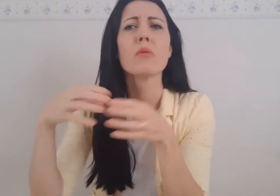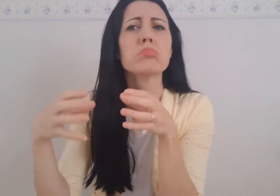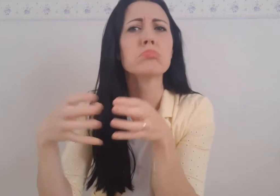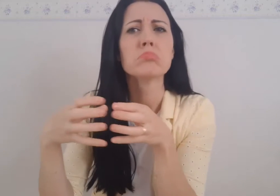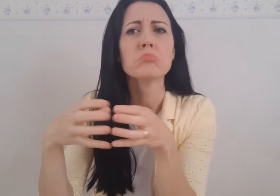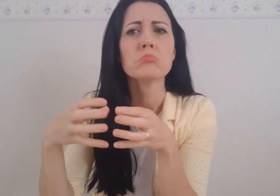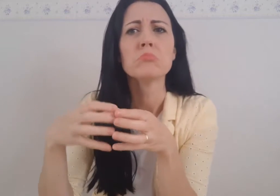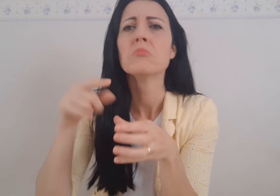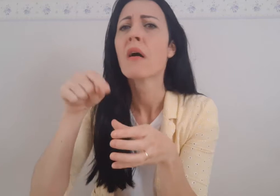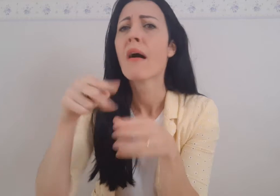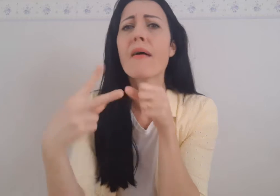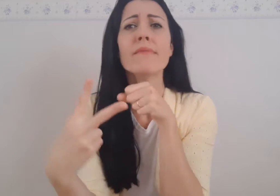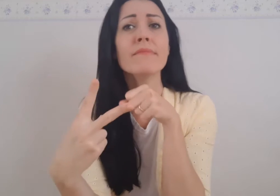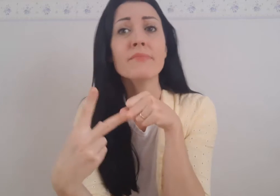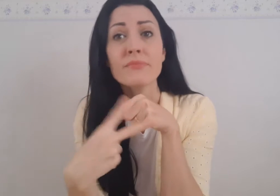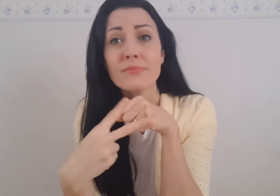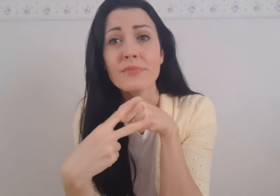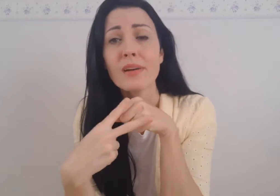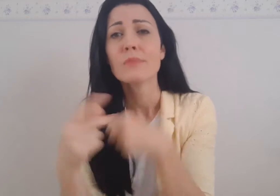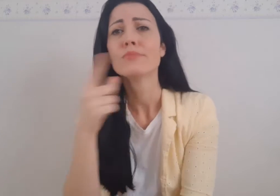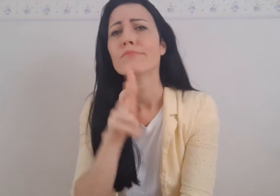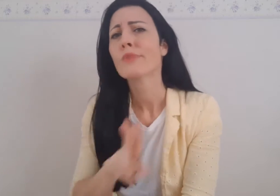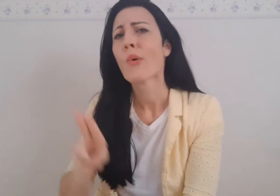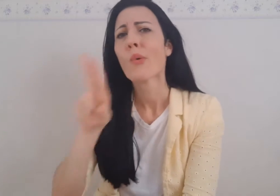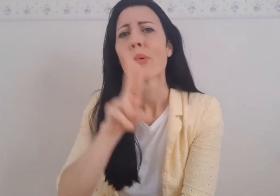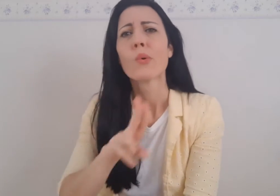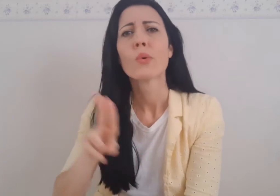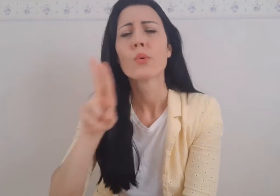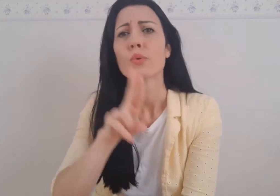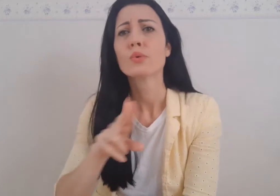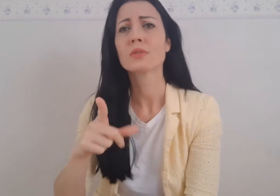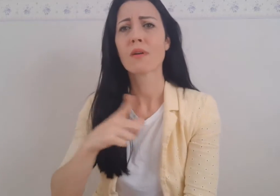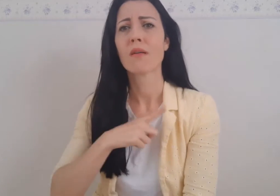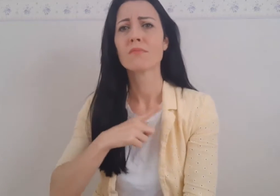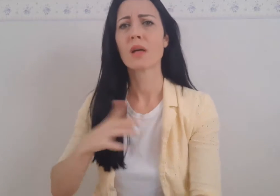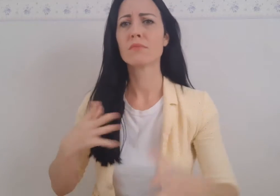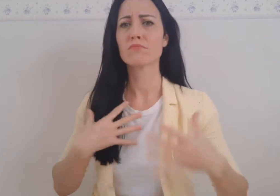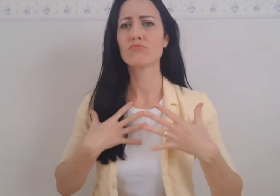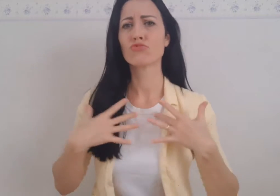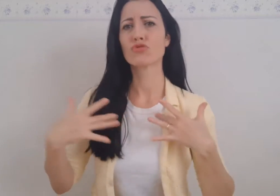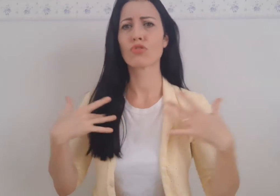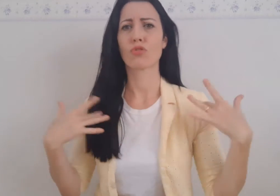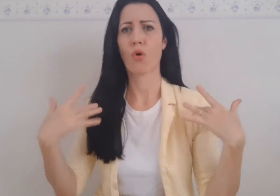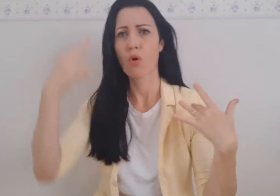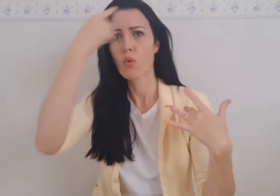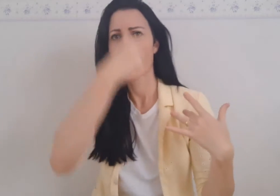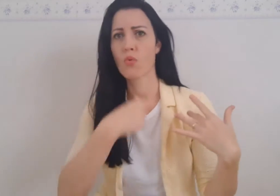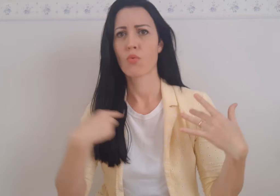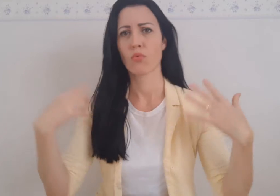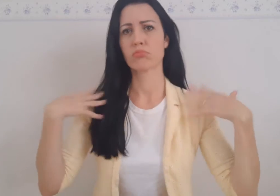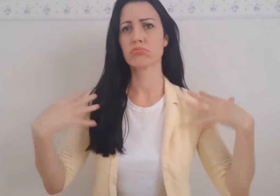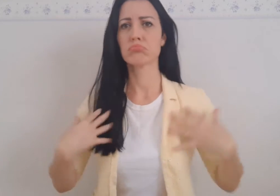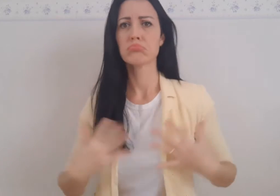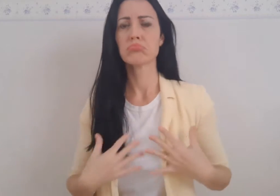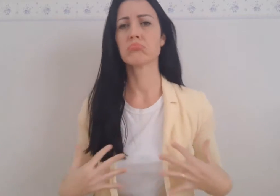que tem dentro deste grupo? Neste grupo estão os verbos que usam partes do corpo,